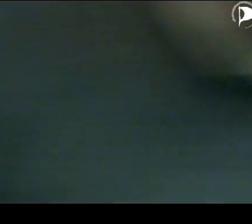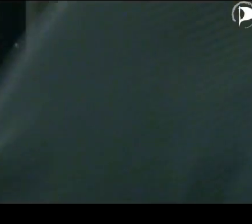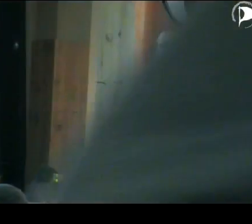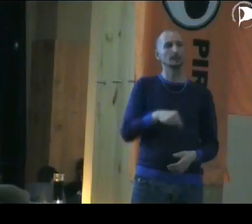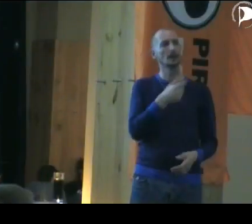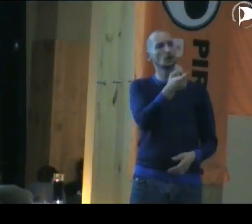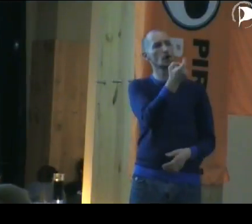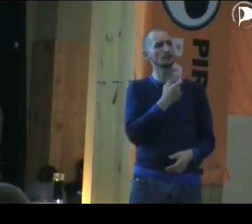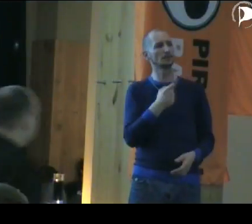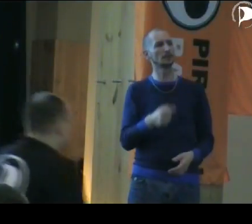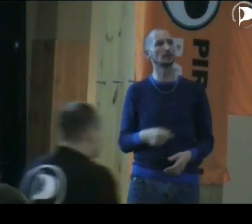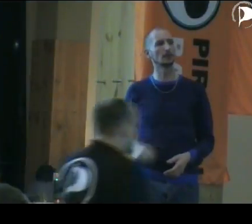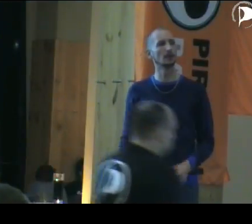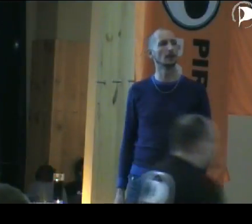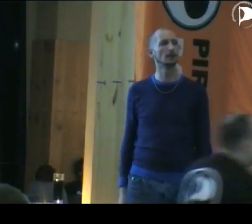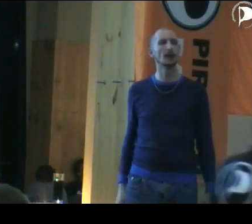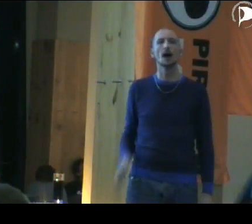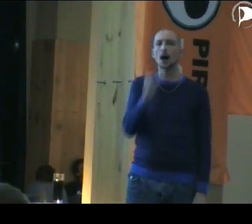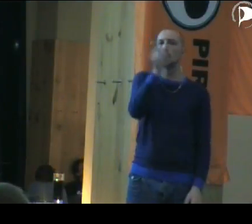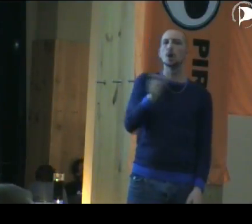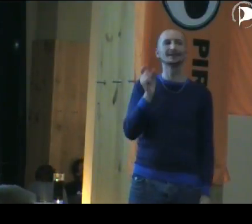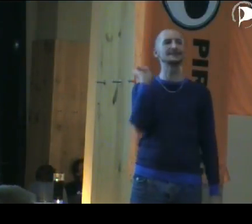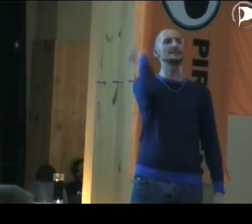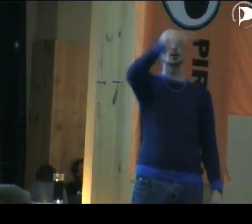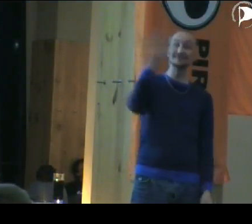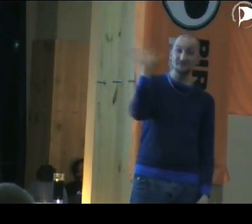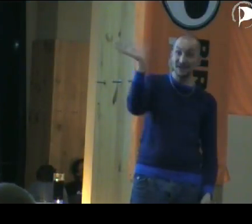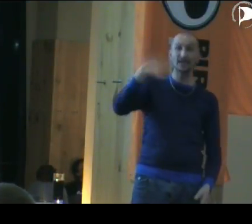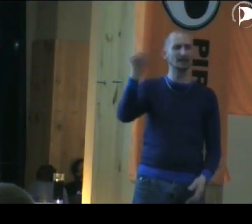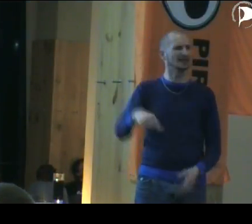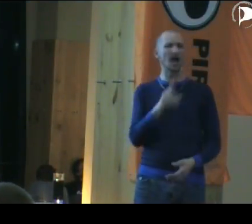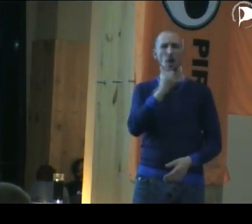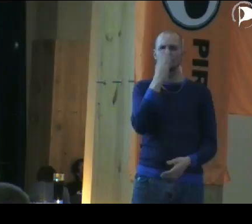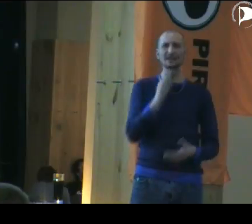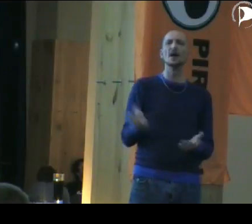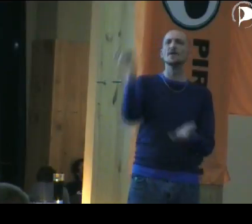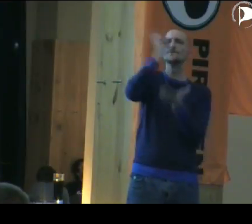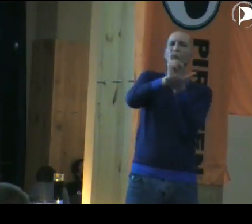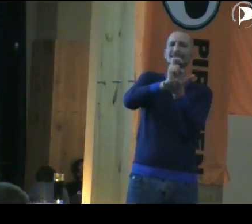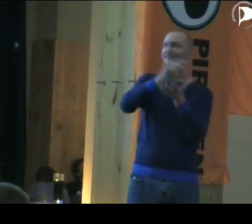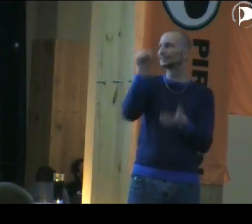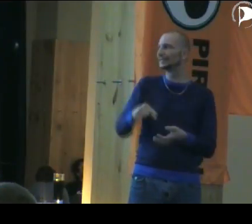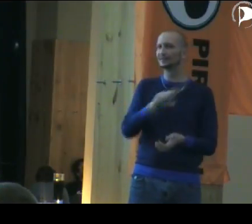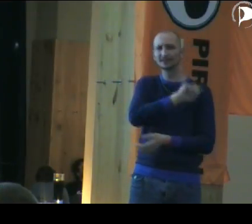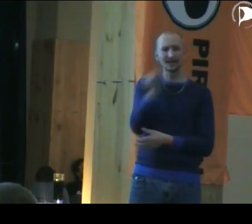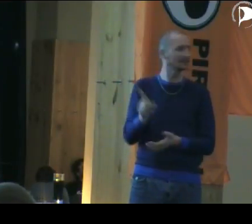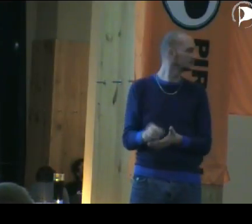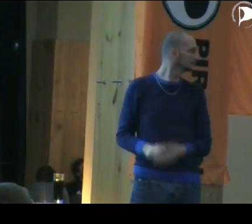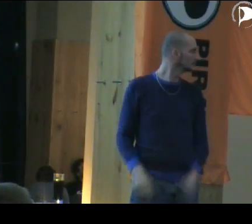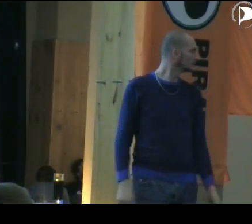also leute von draußen wir haben auch wenn sie vorsitzende sind nein